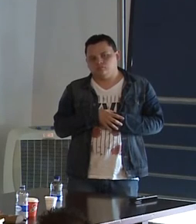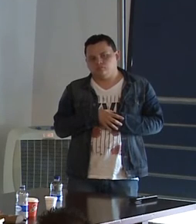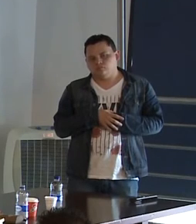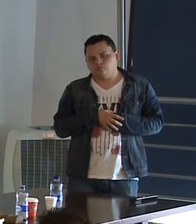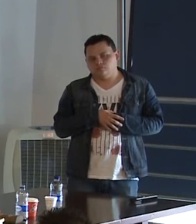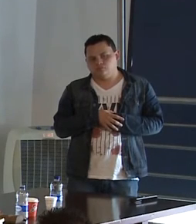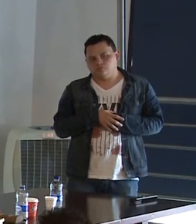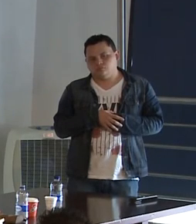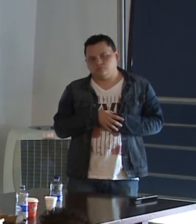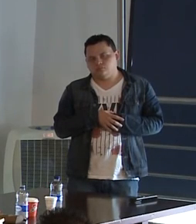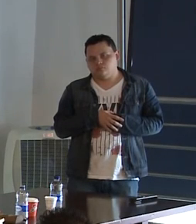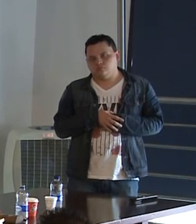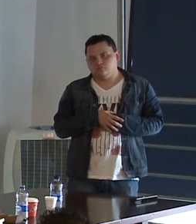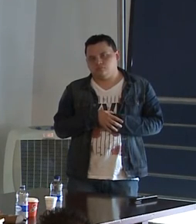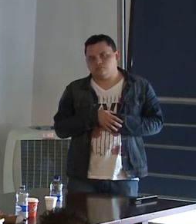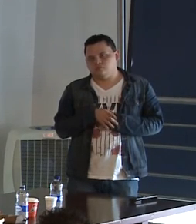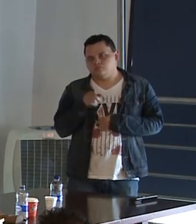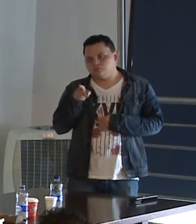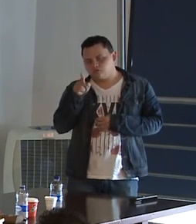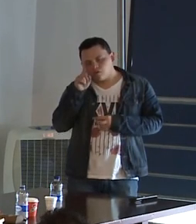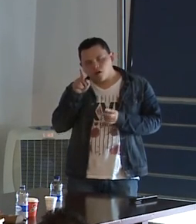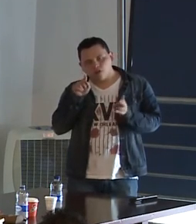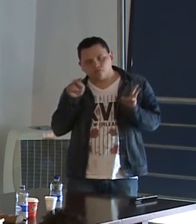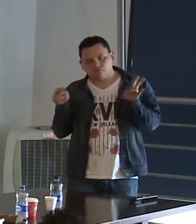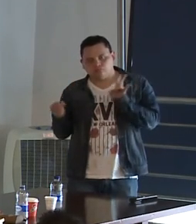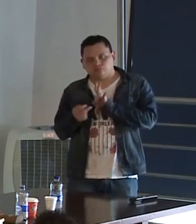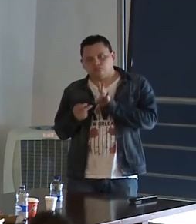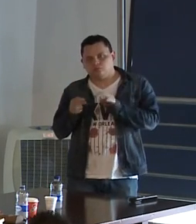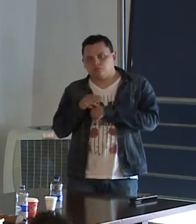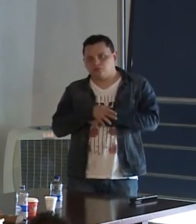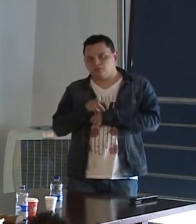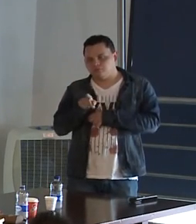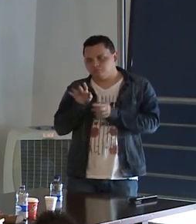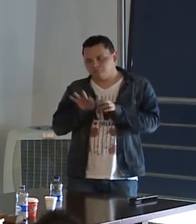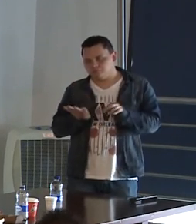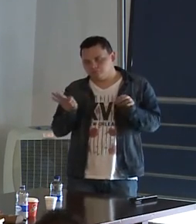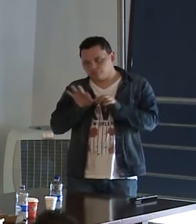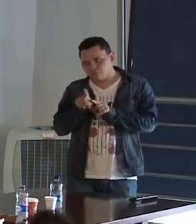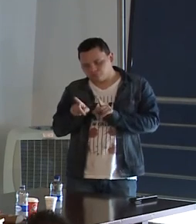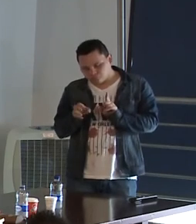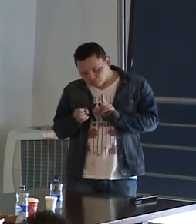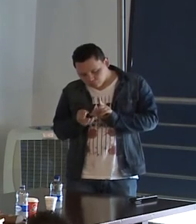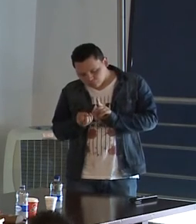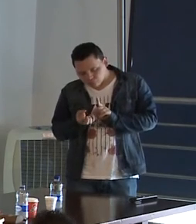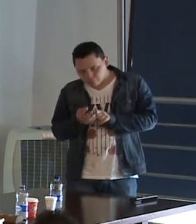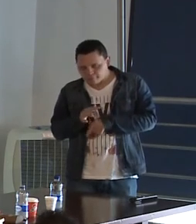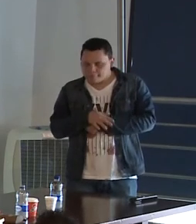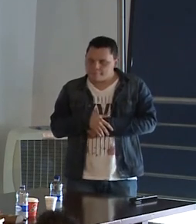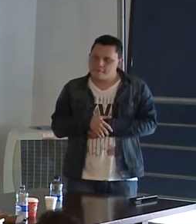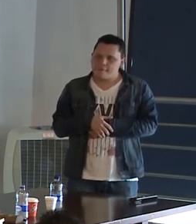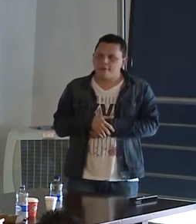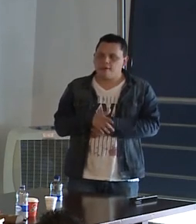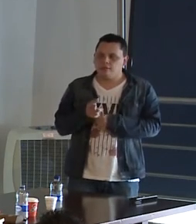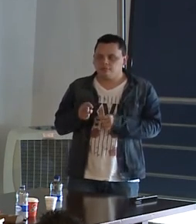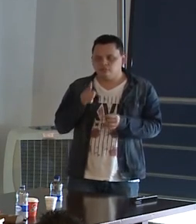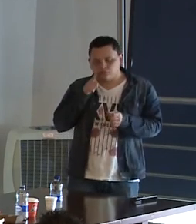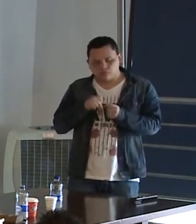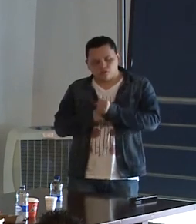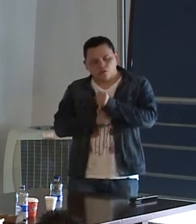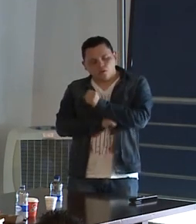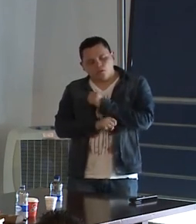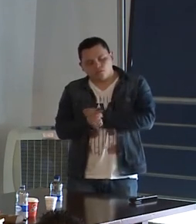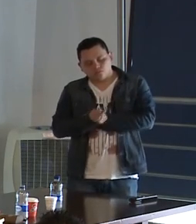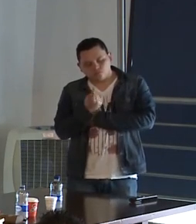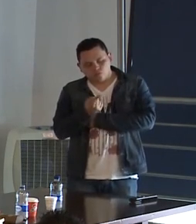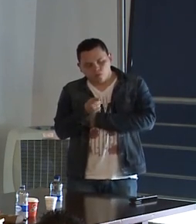una y de las pilares de la licenciatura, que condensa no